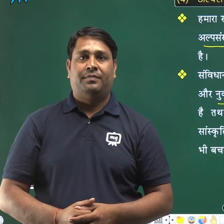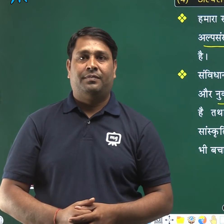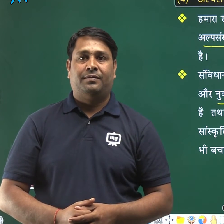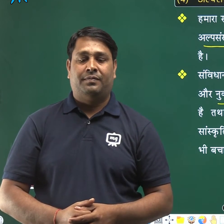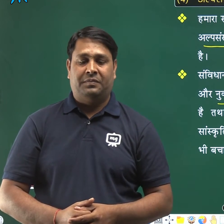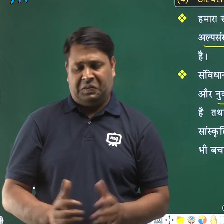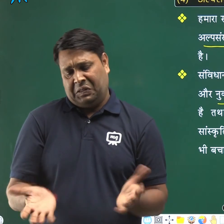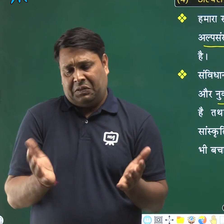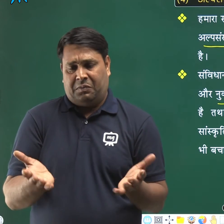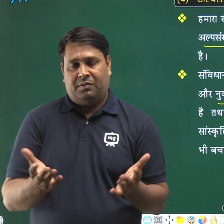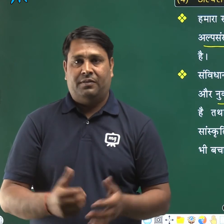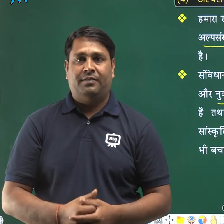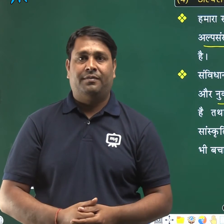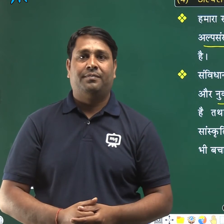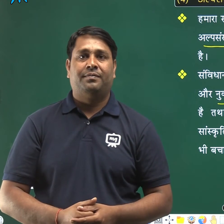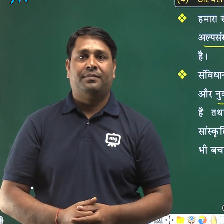आशंका से